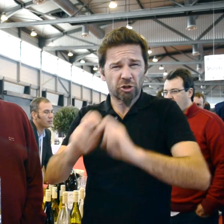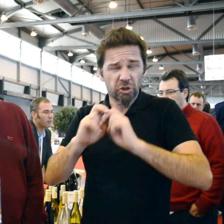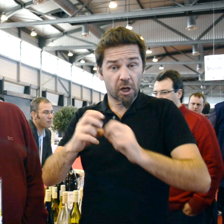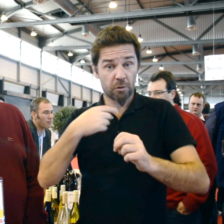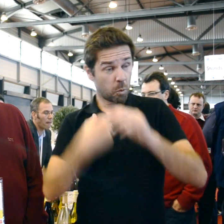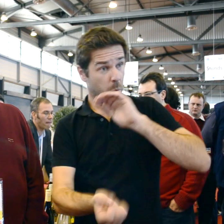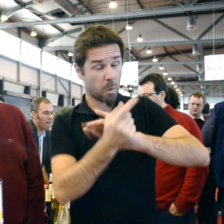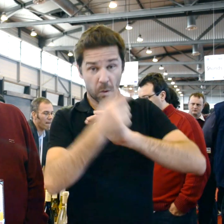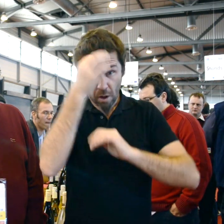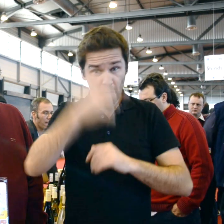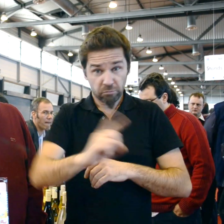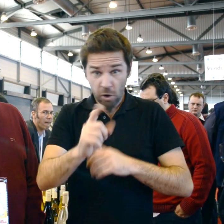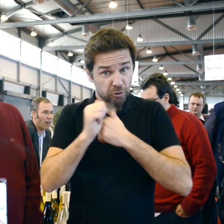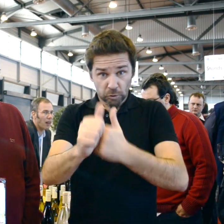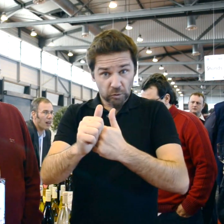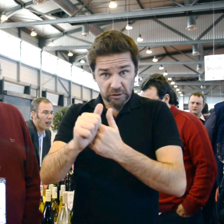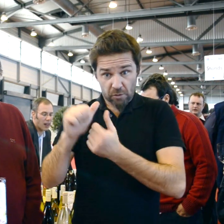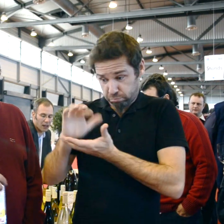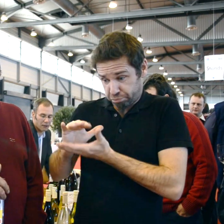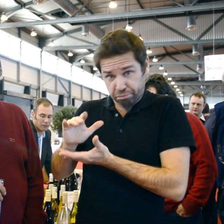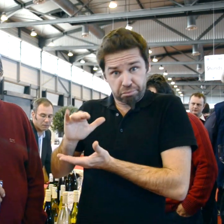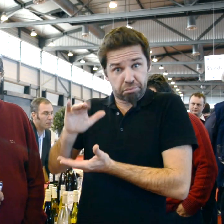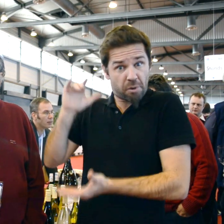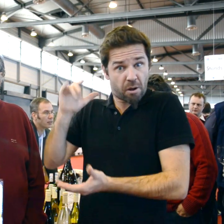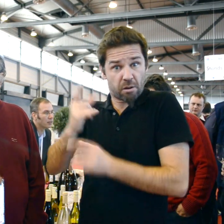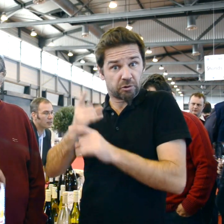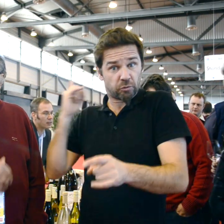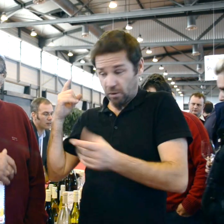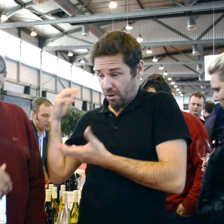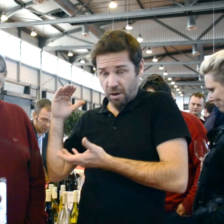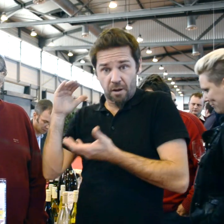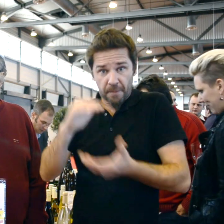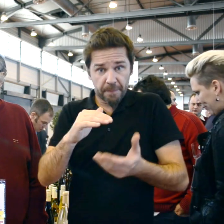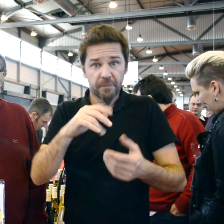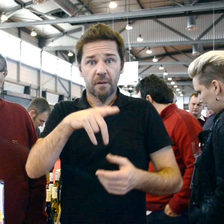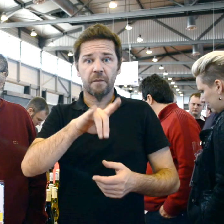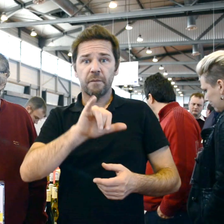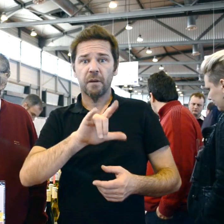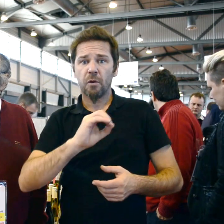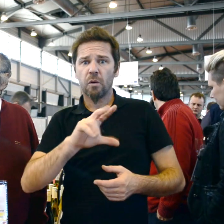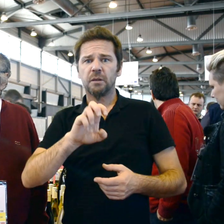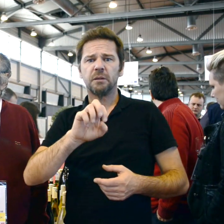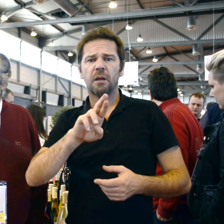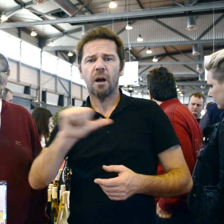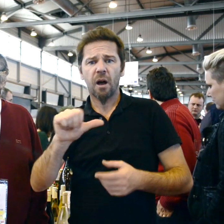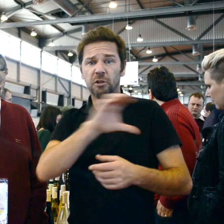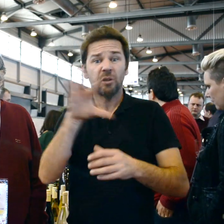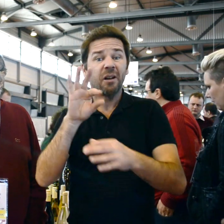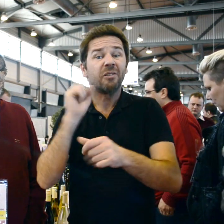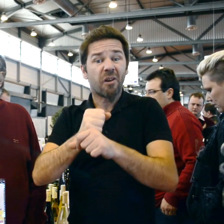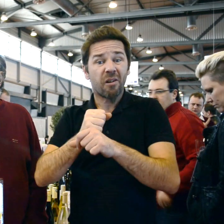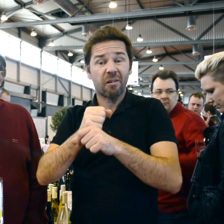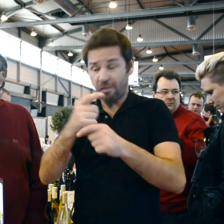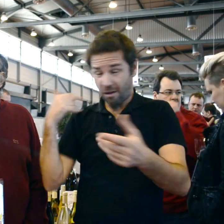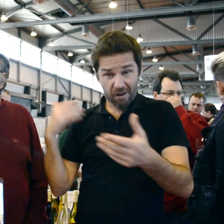agriculture, on repart sur des bases qui a été, après le traumatisme du phylloxéra, il y a un peu plus de 100 ans maintenant, 150 ans, et bien,